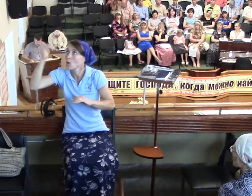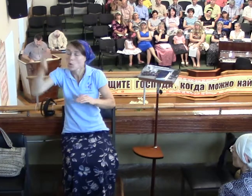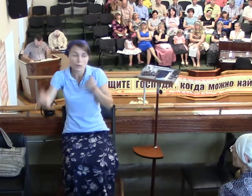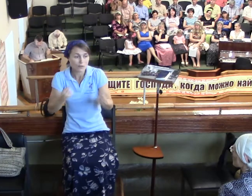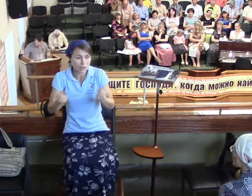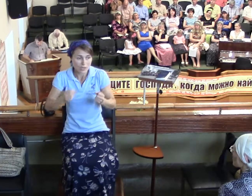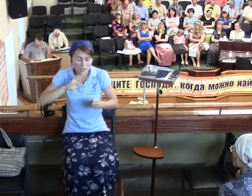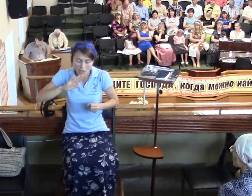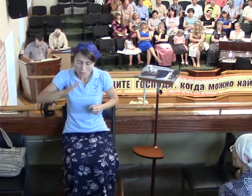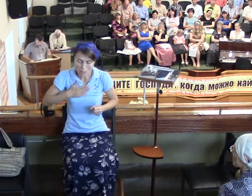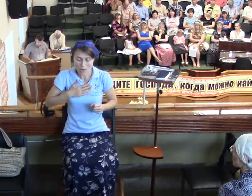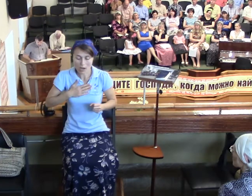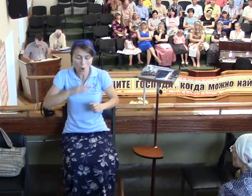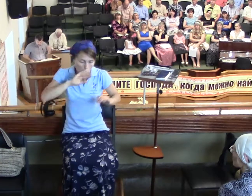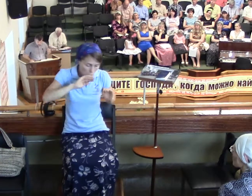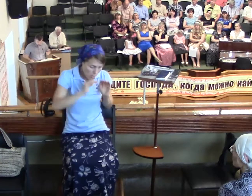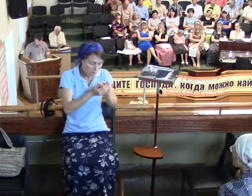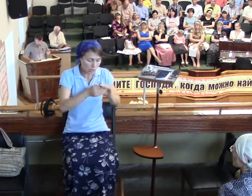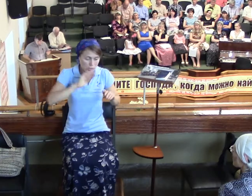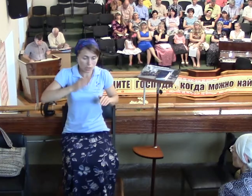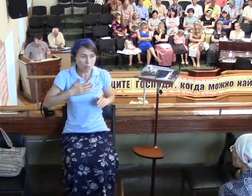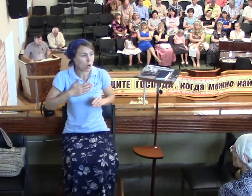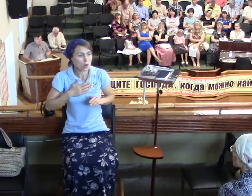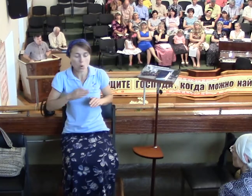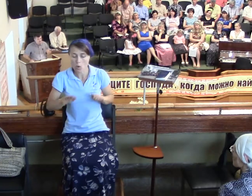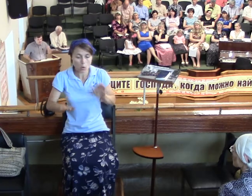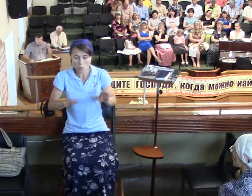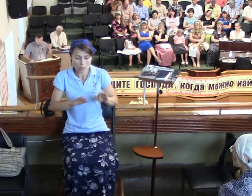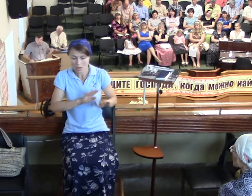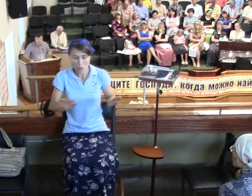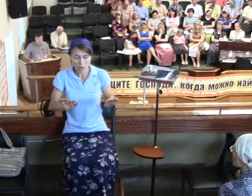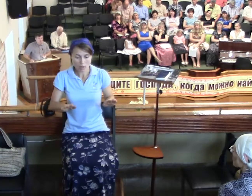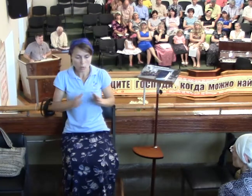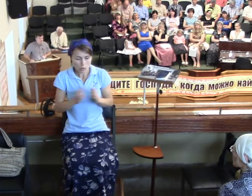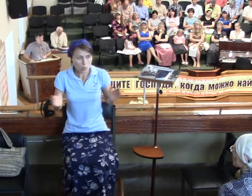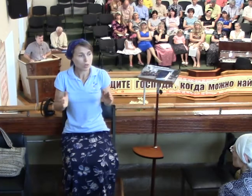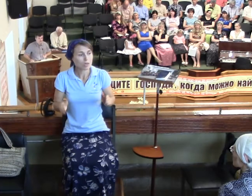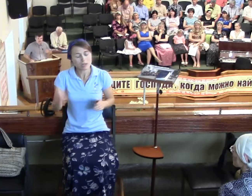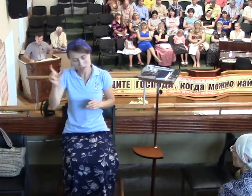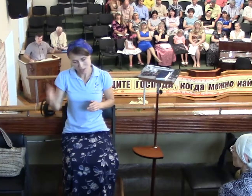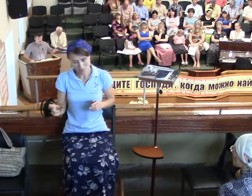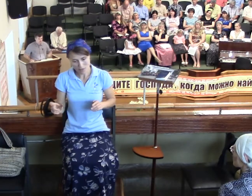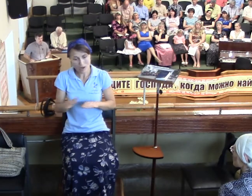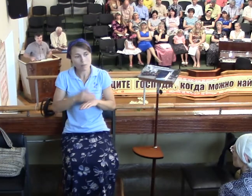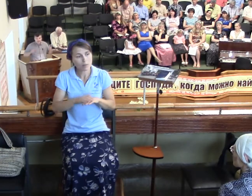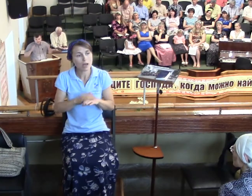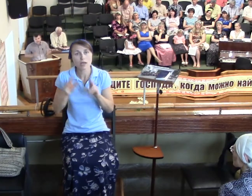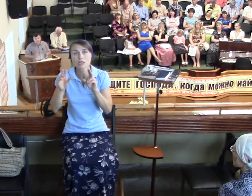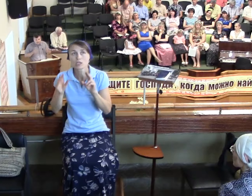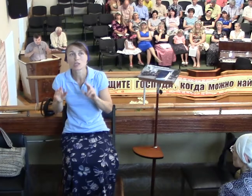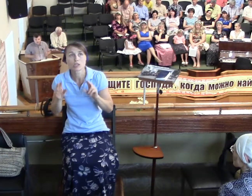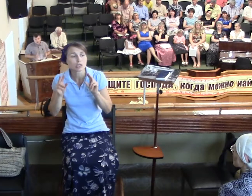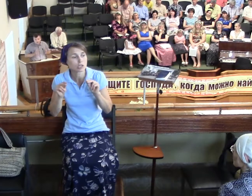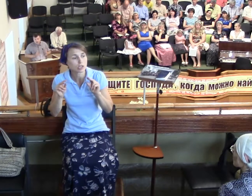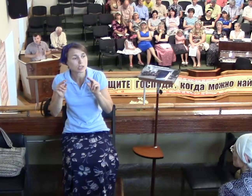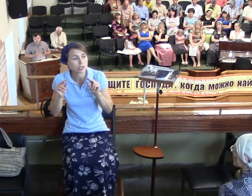мое, не поколеблюсь более». Действительно, человек благочестивый, он всегда ожидает спасения от Господа. Нам